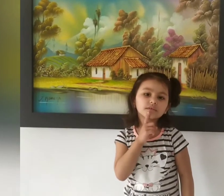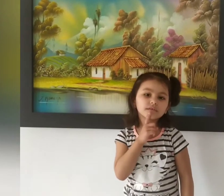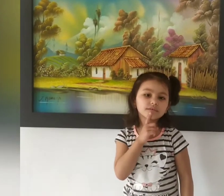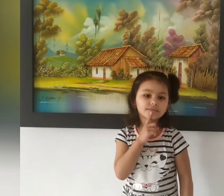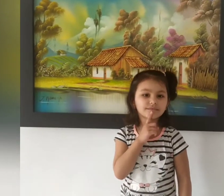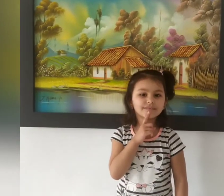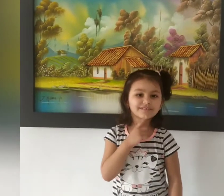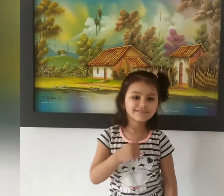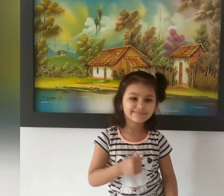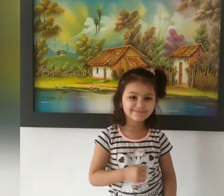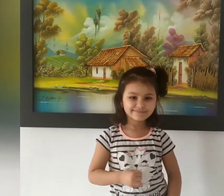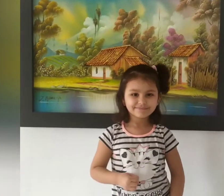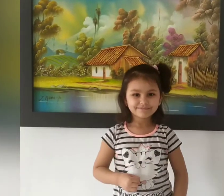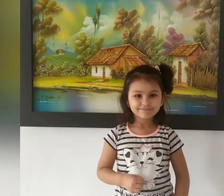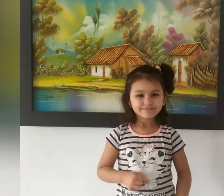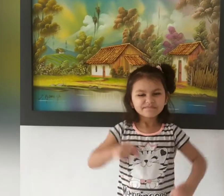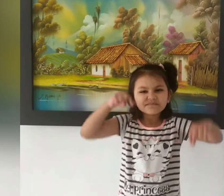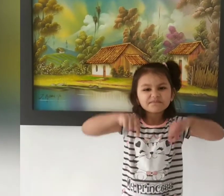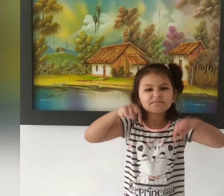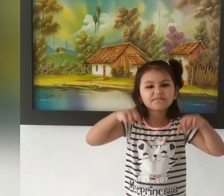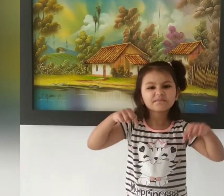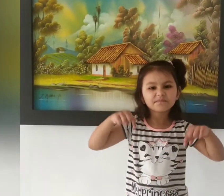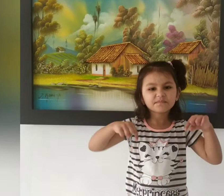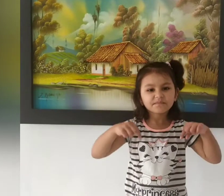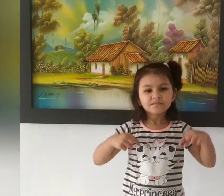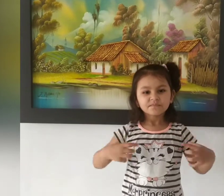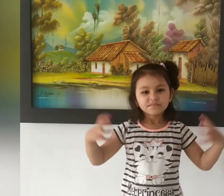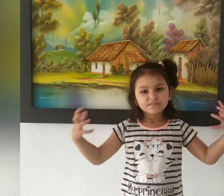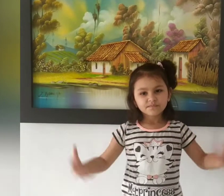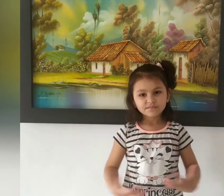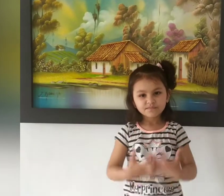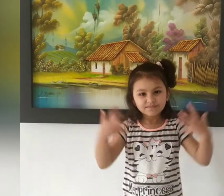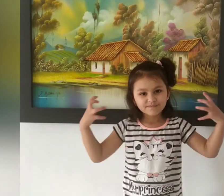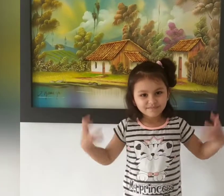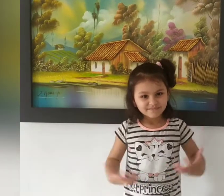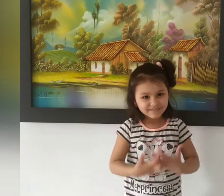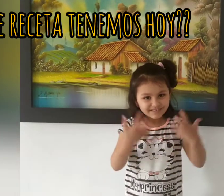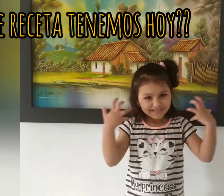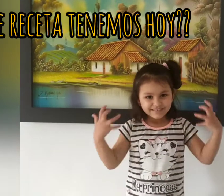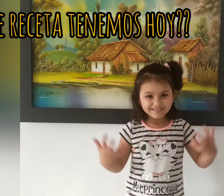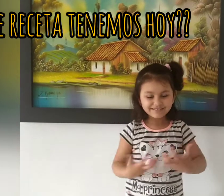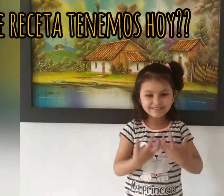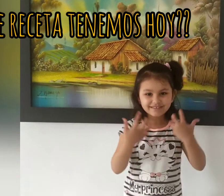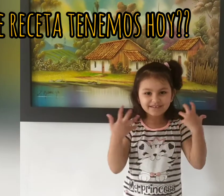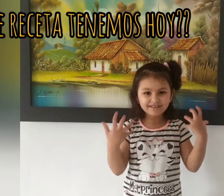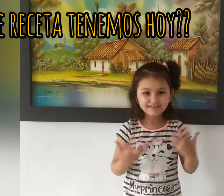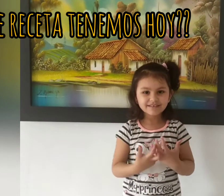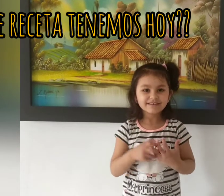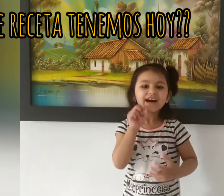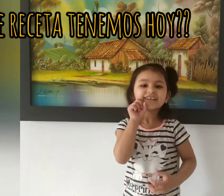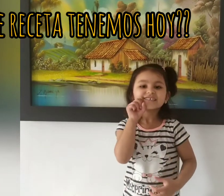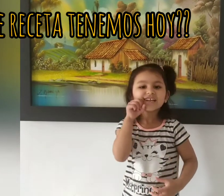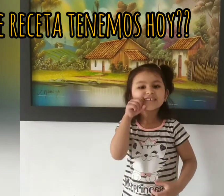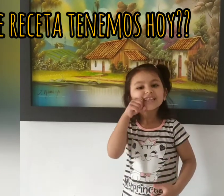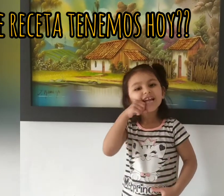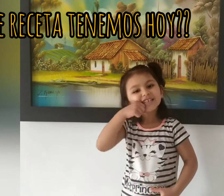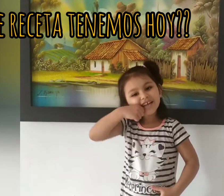los sordos! Hoy vamos a hacer una ensalada de